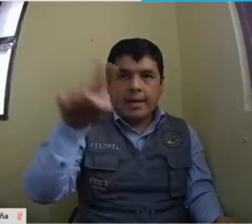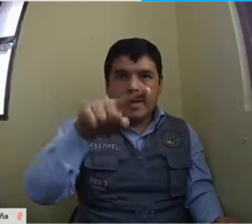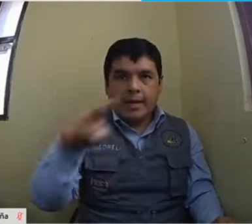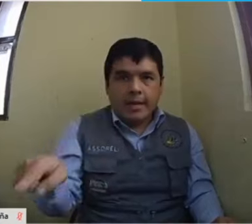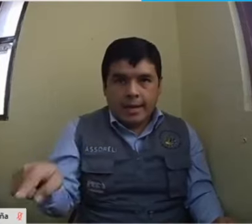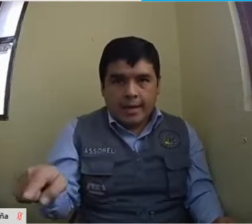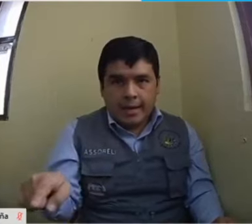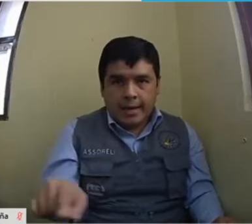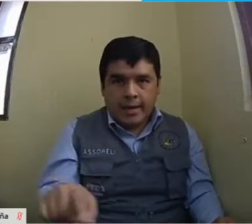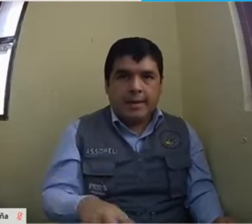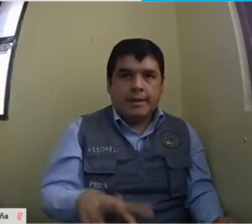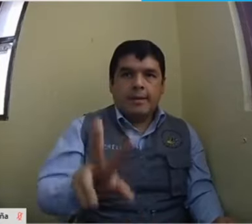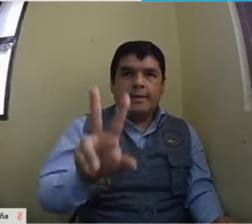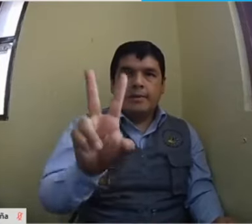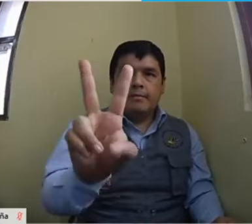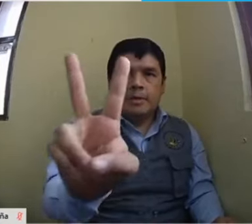La R